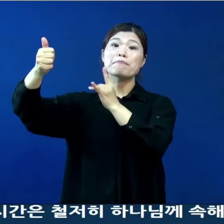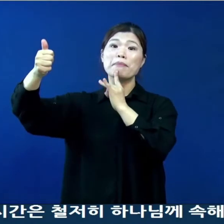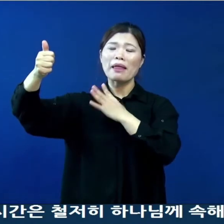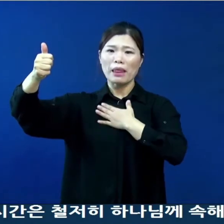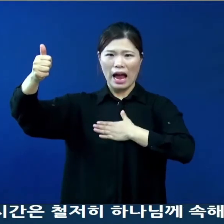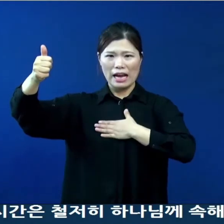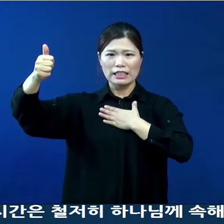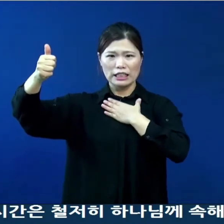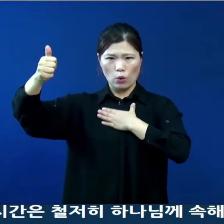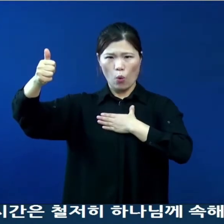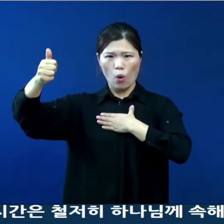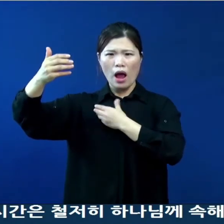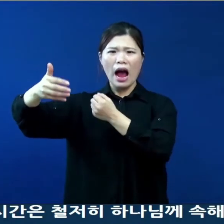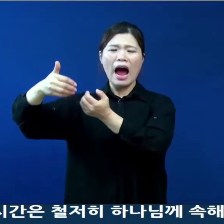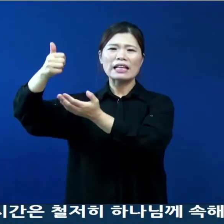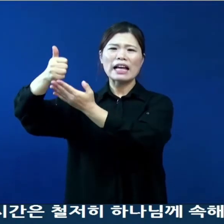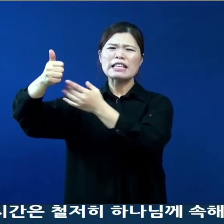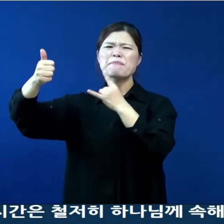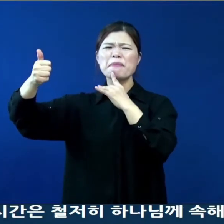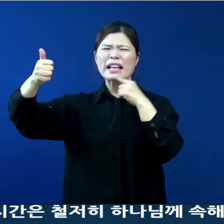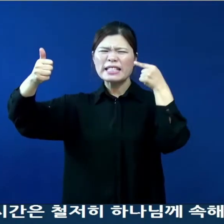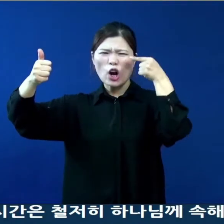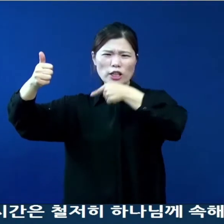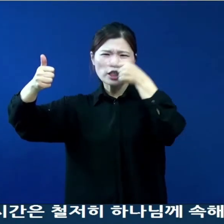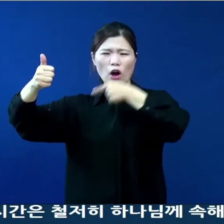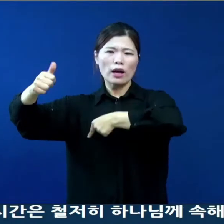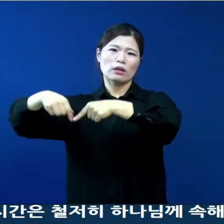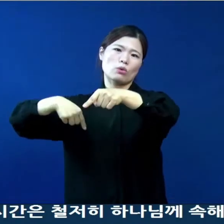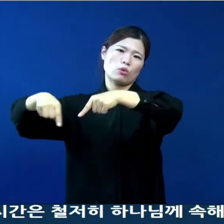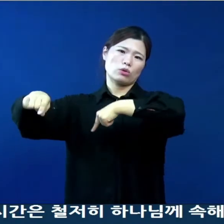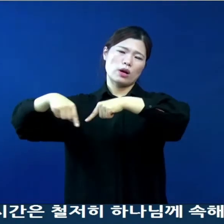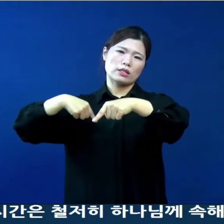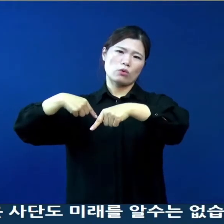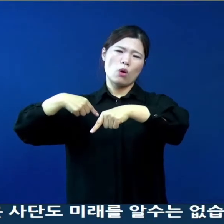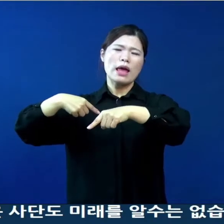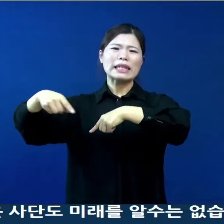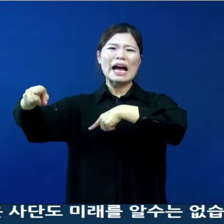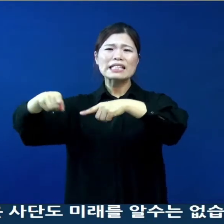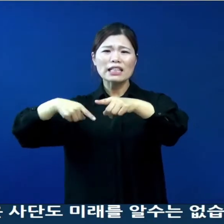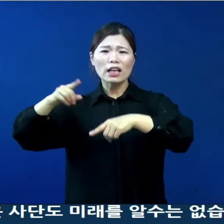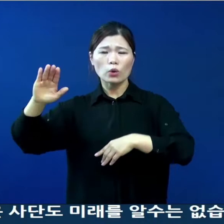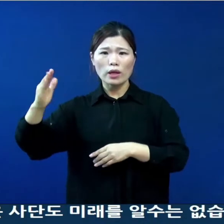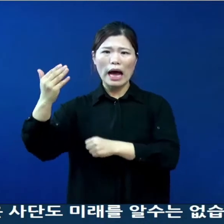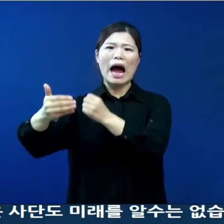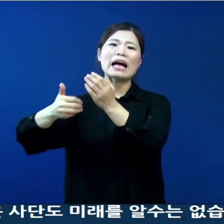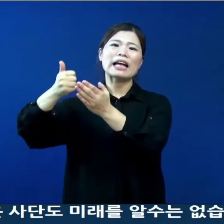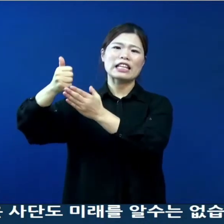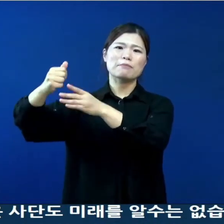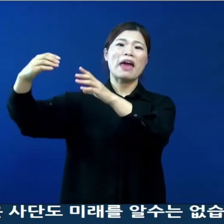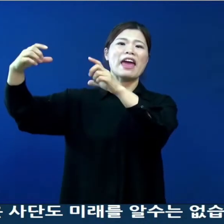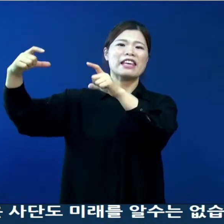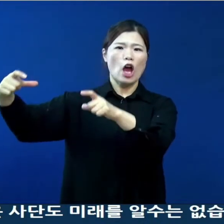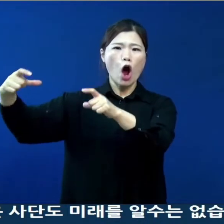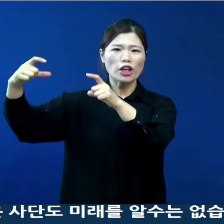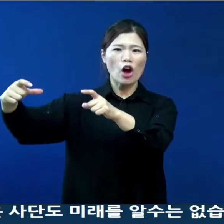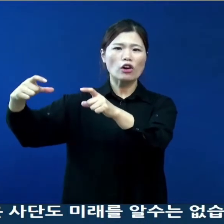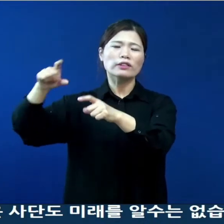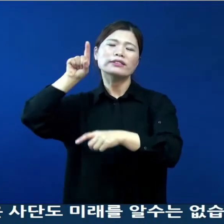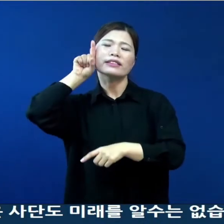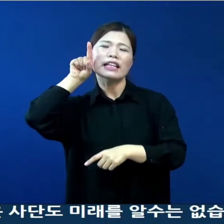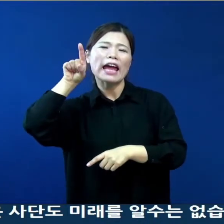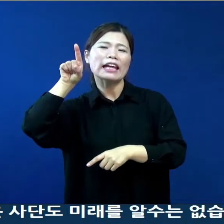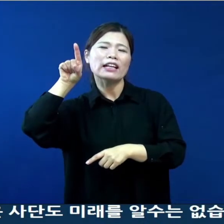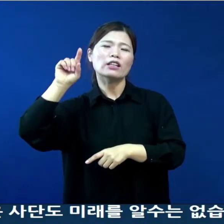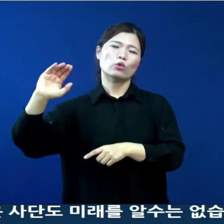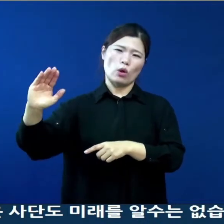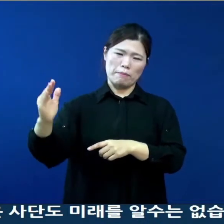아시고 하나님만 철저하게 통치하시고 다스리시는 하나님의 영역에 속한 것이다 라고 하는